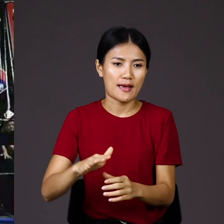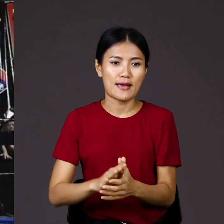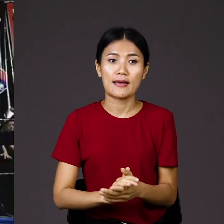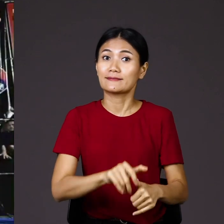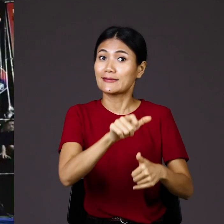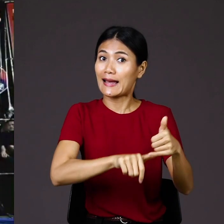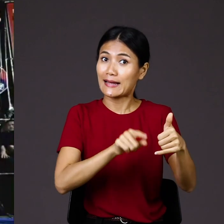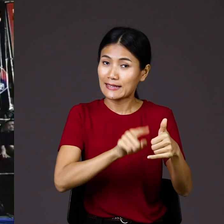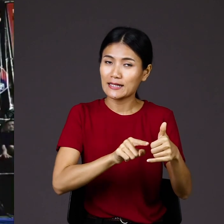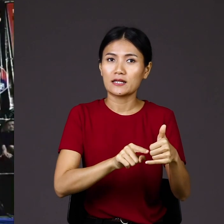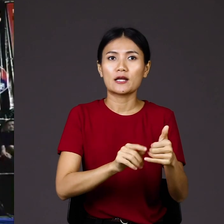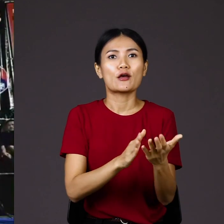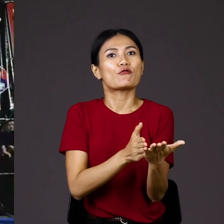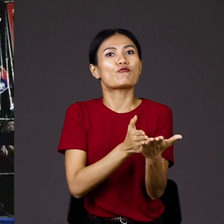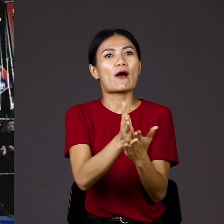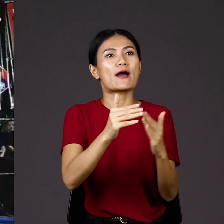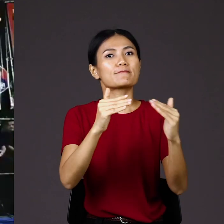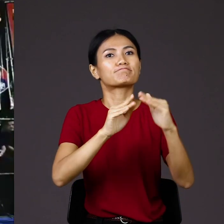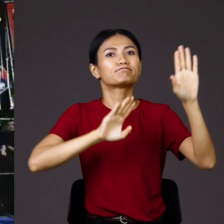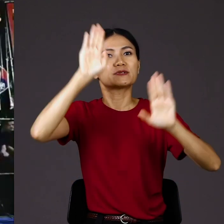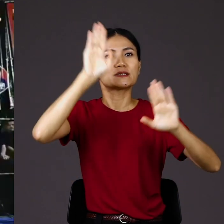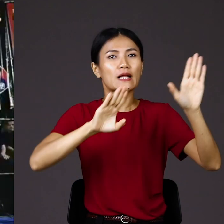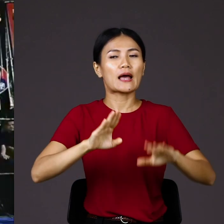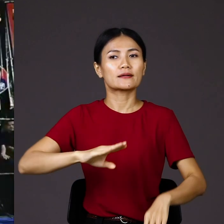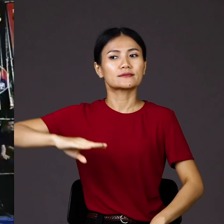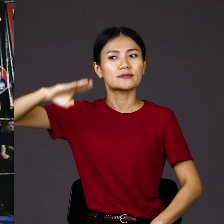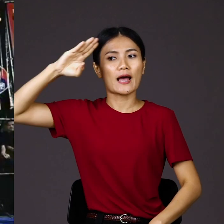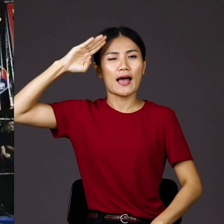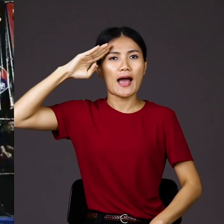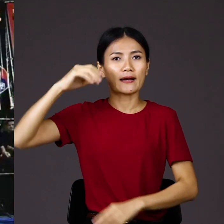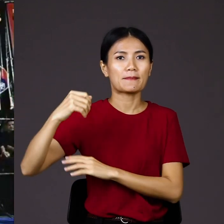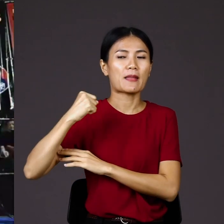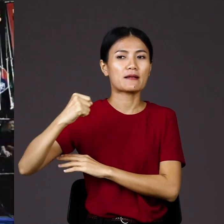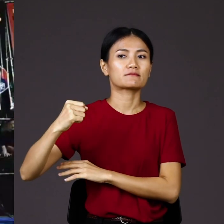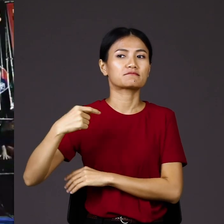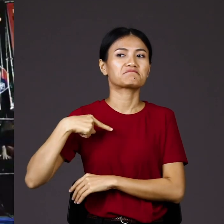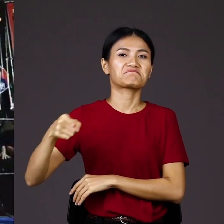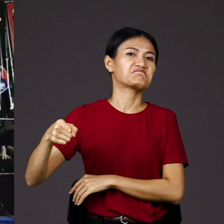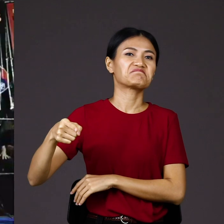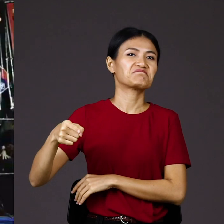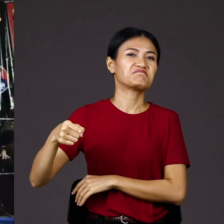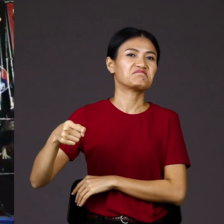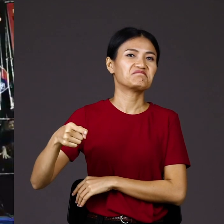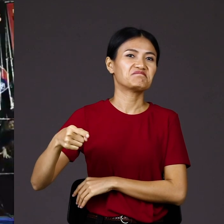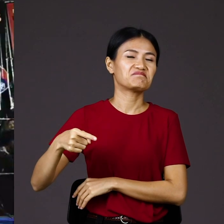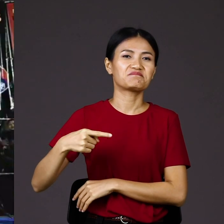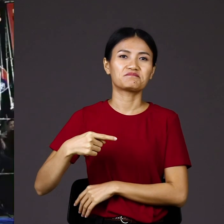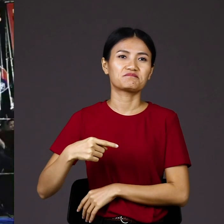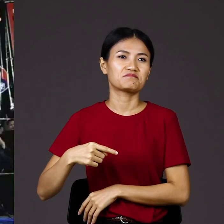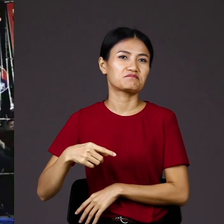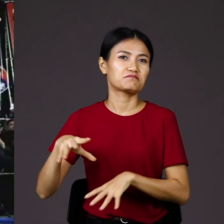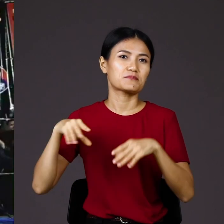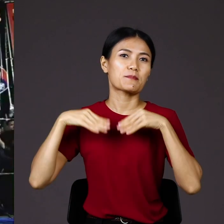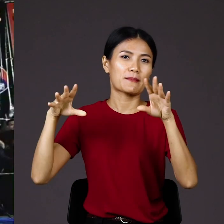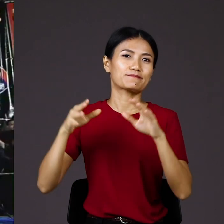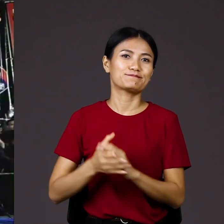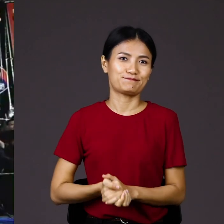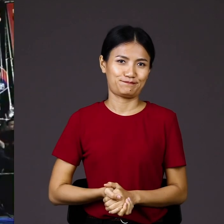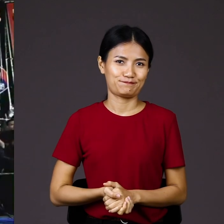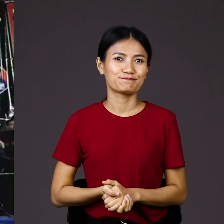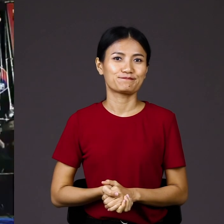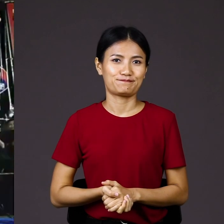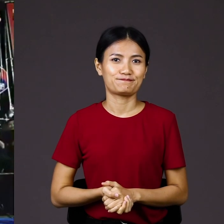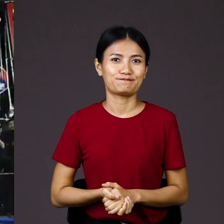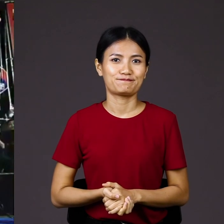จวรวุฒิชัดเจนแน่นอนว่าอยู่ฝ่ายประชาธิปไตยไม่เอาเผด็จการสืบทอดอำนาจของคสช.